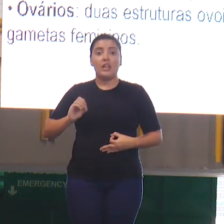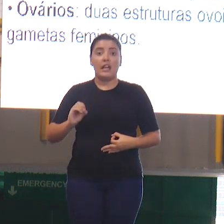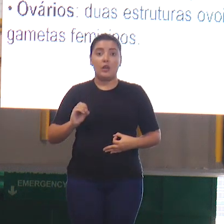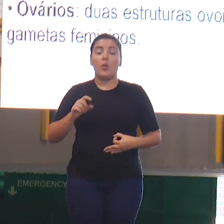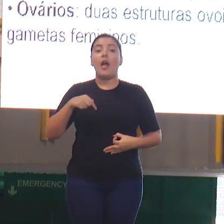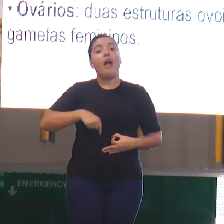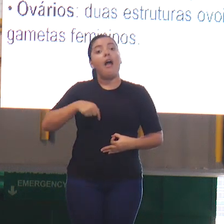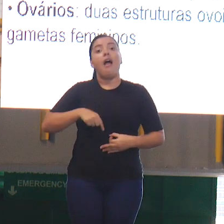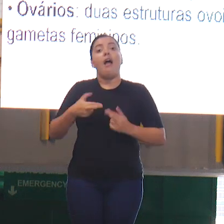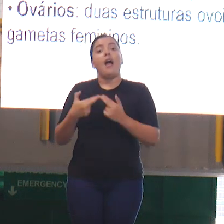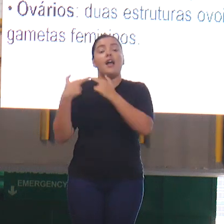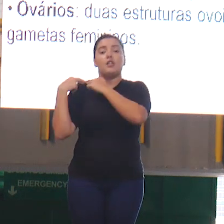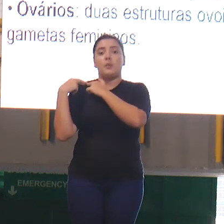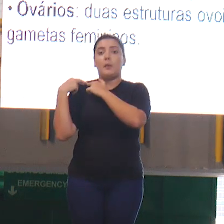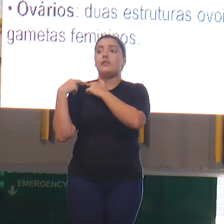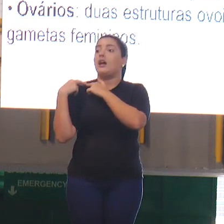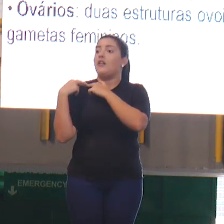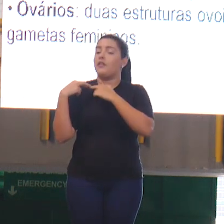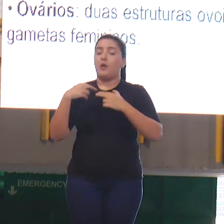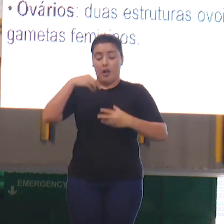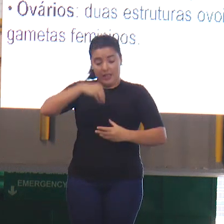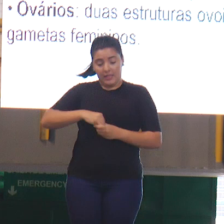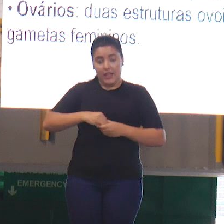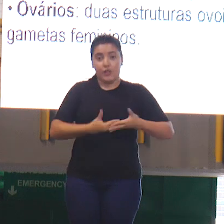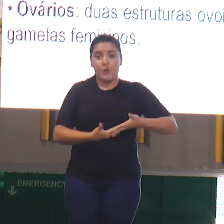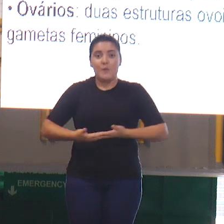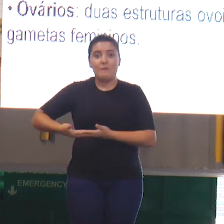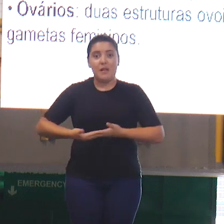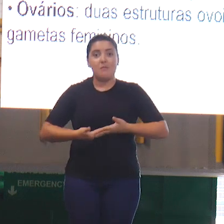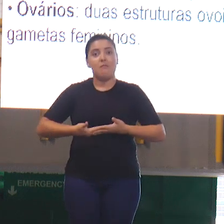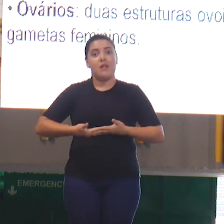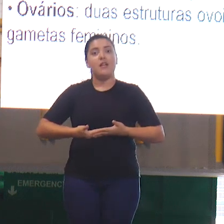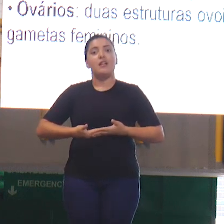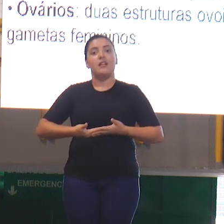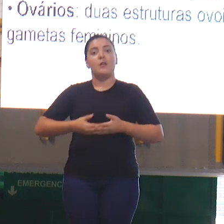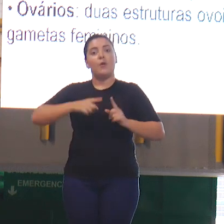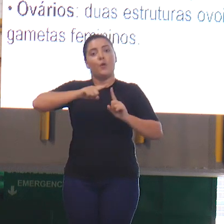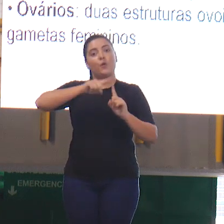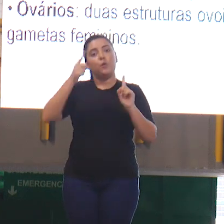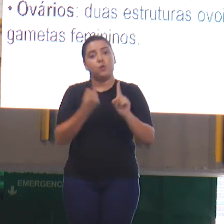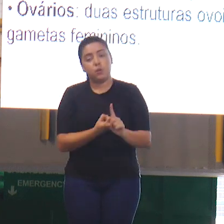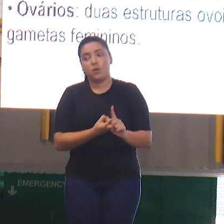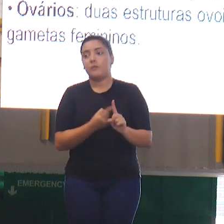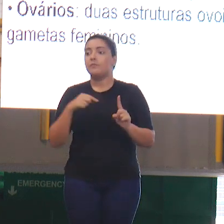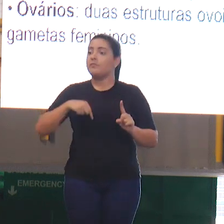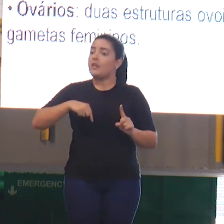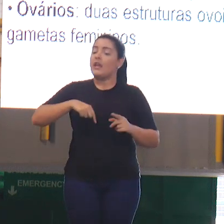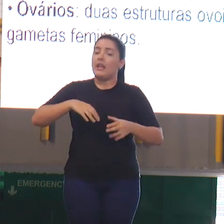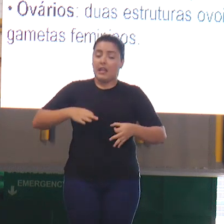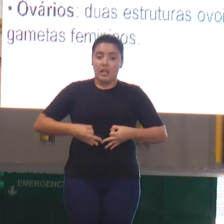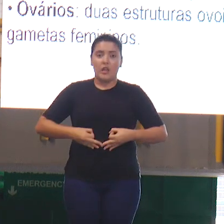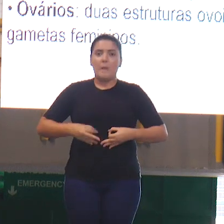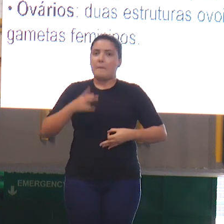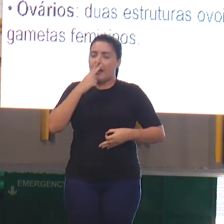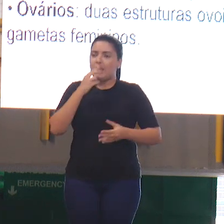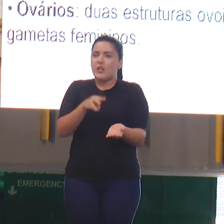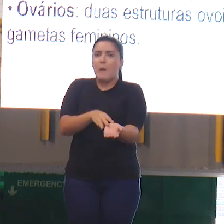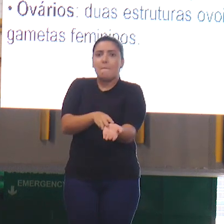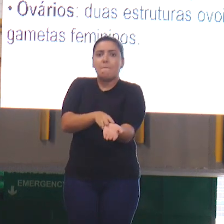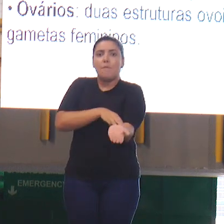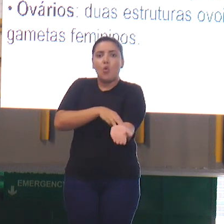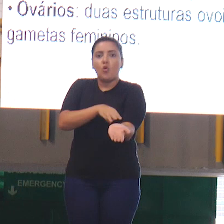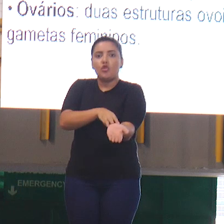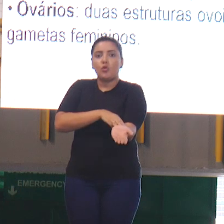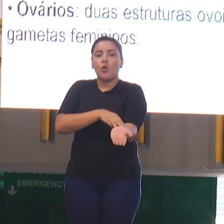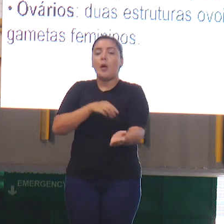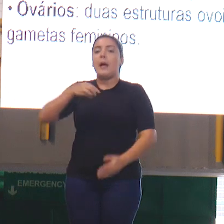órgão responsável pela gestação. Esse útero, ele tem uma estrutura muscular chamada